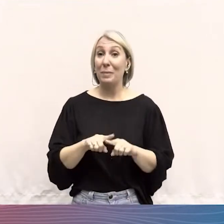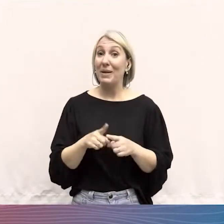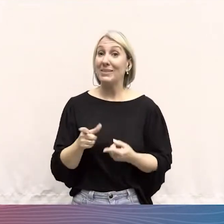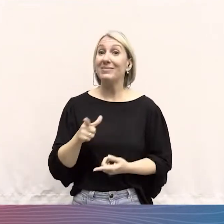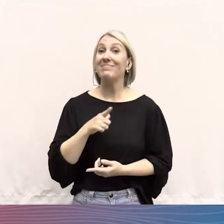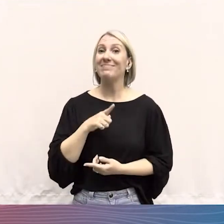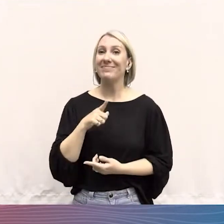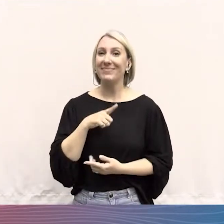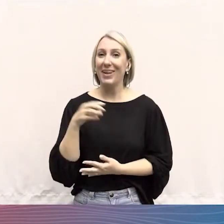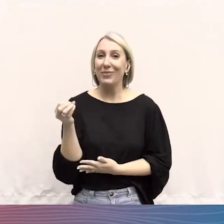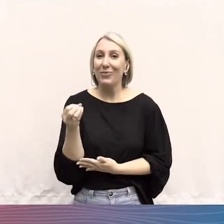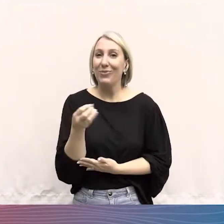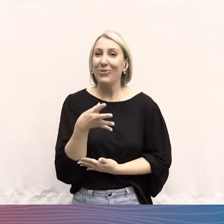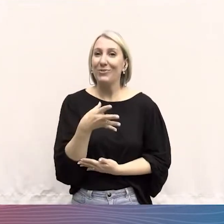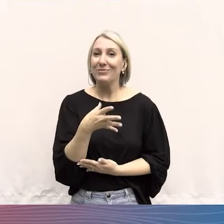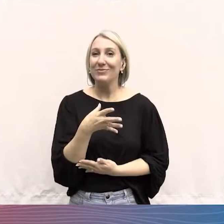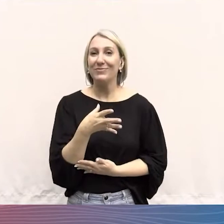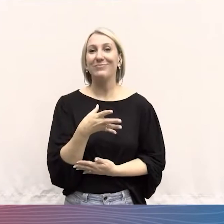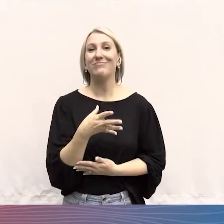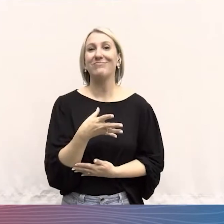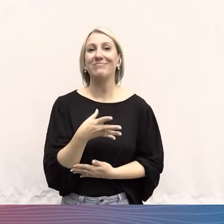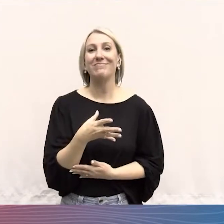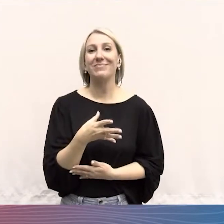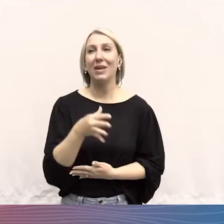elemento, que é a fé.